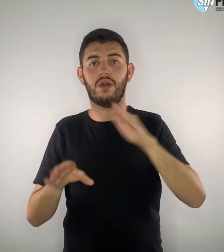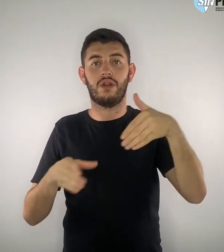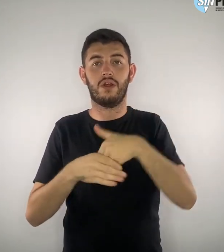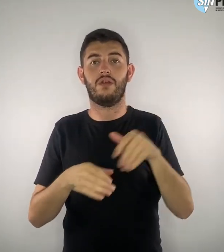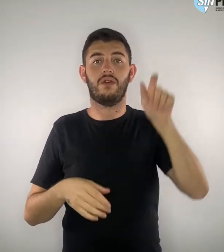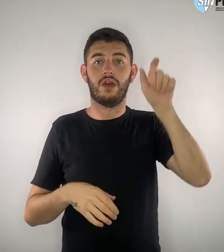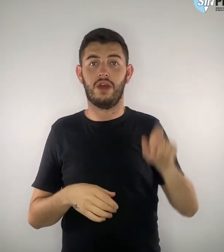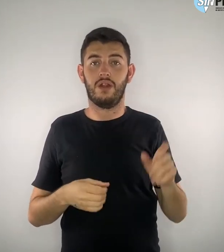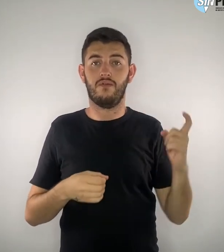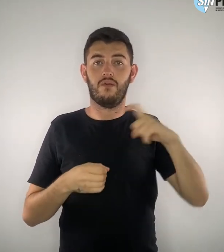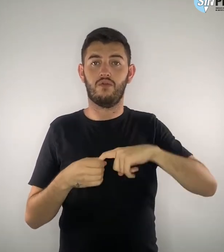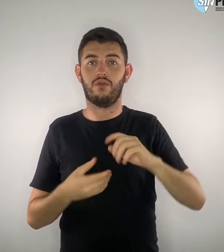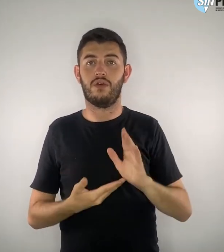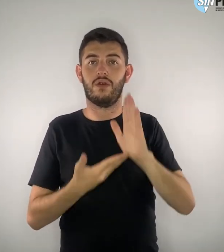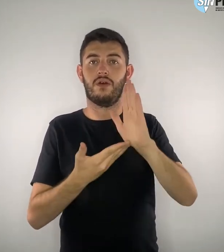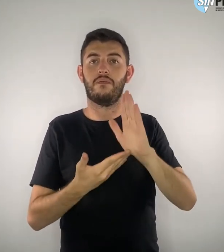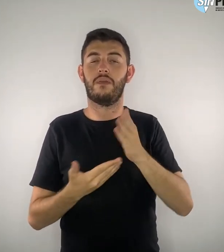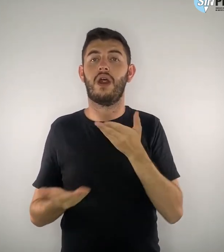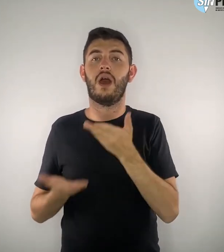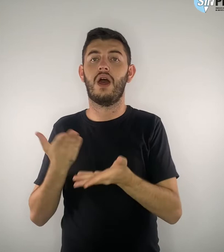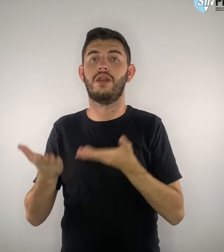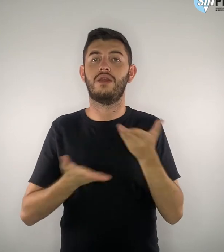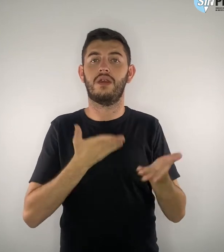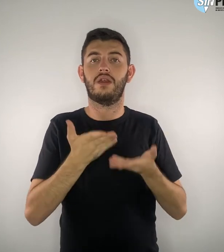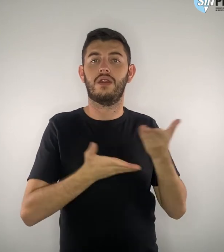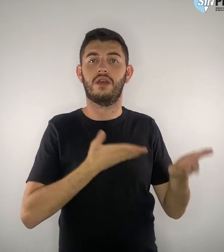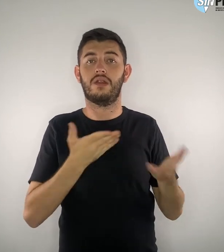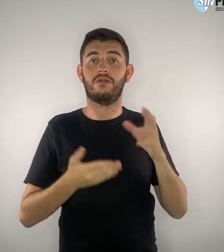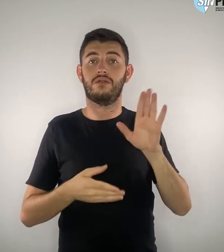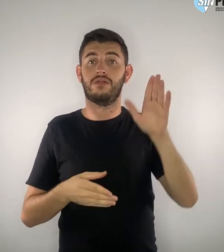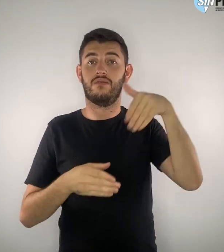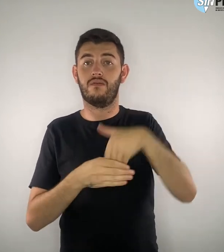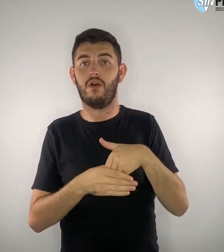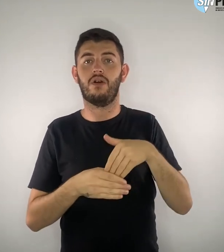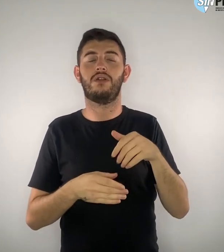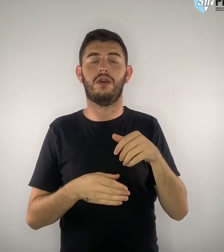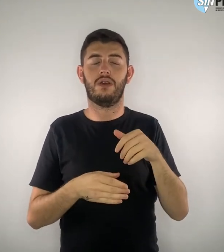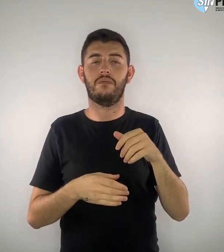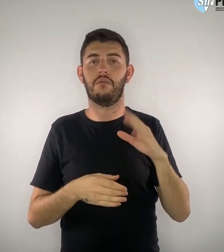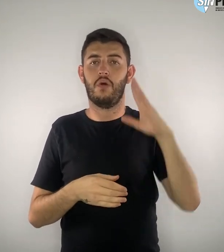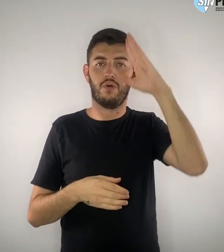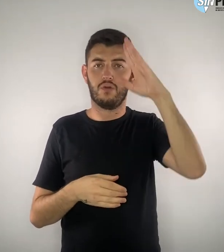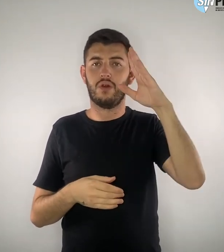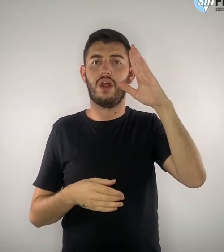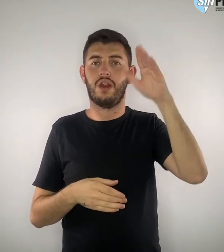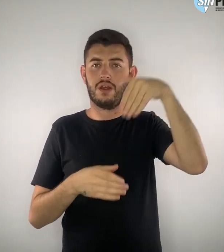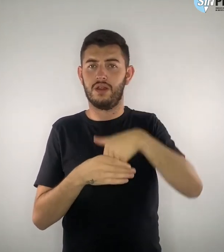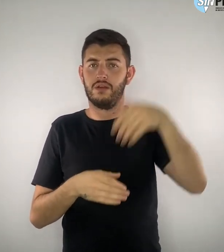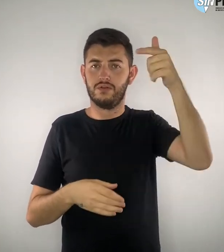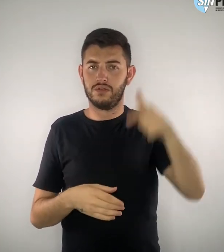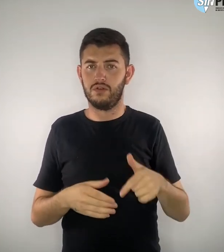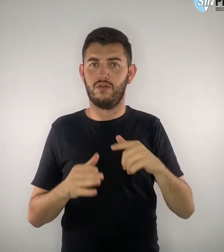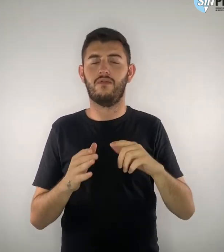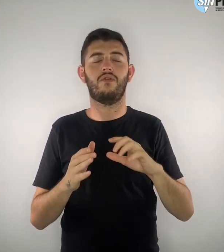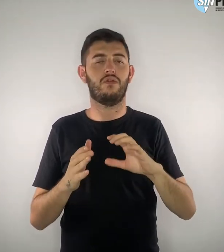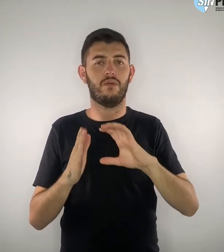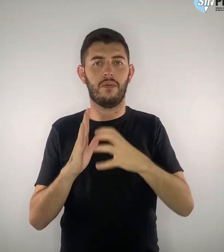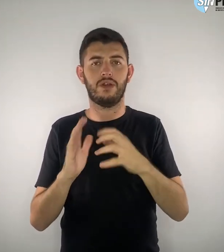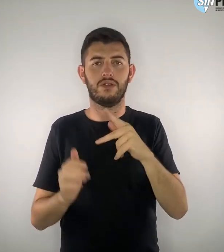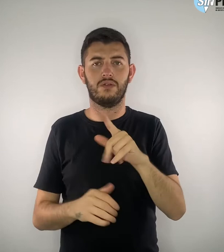para atendê-los, caso votem na reeleição de Jair Bolsonaro, PL. Lira anunciou que irá